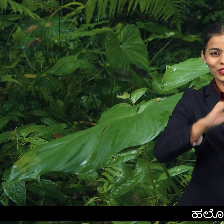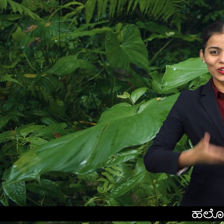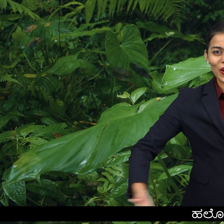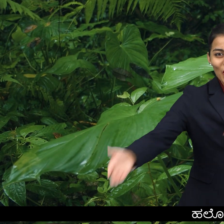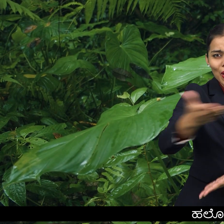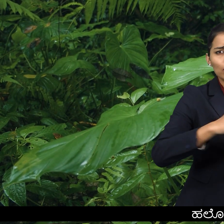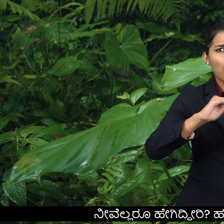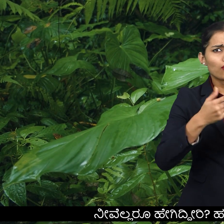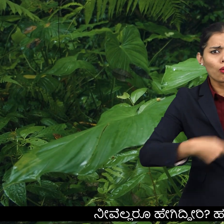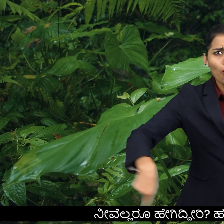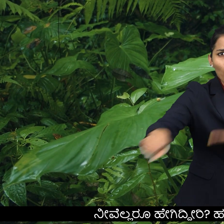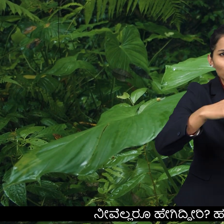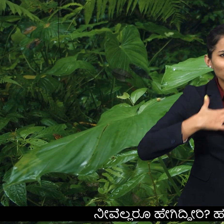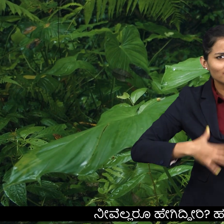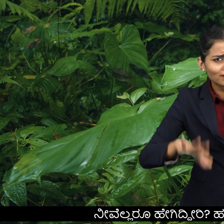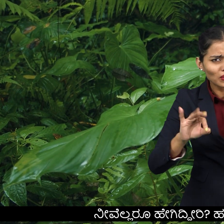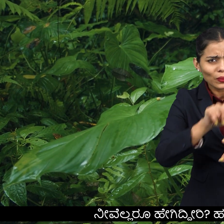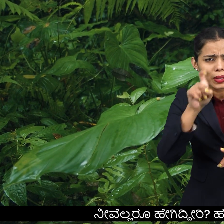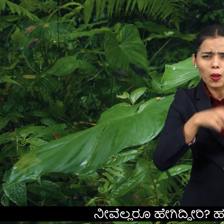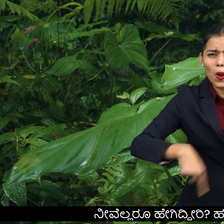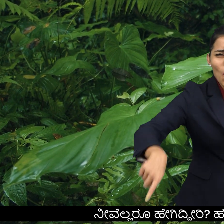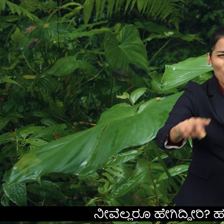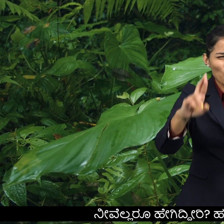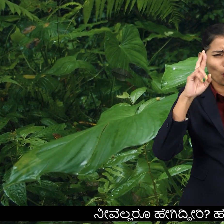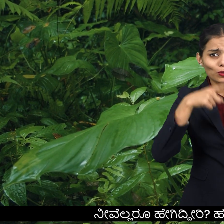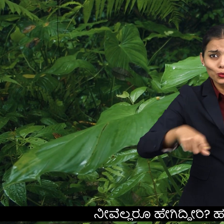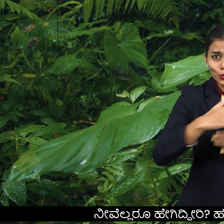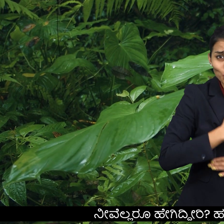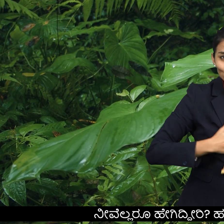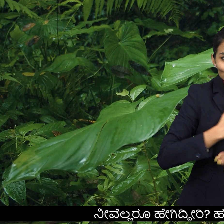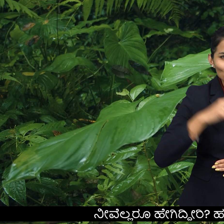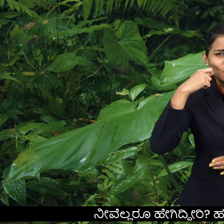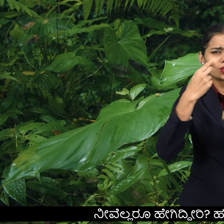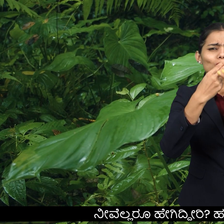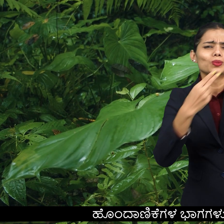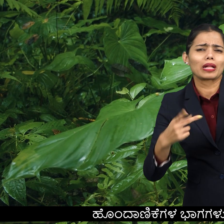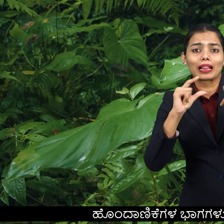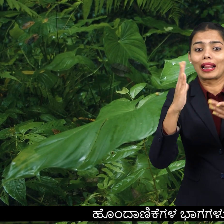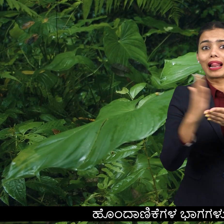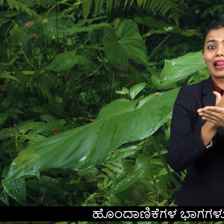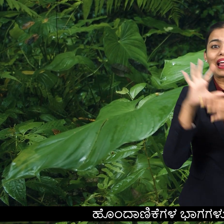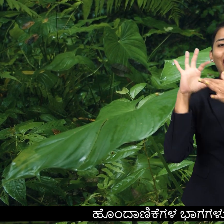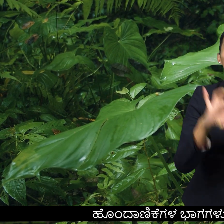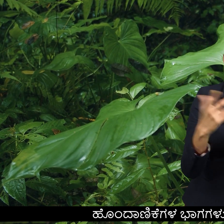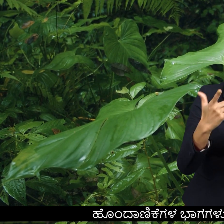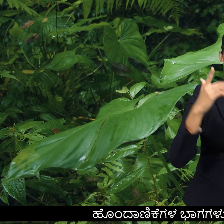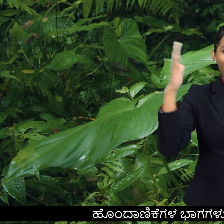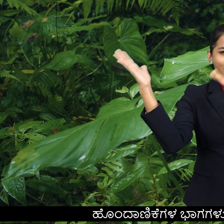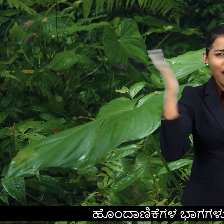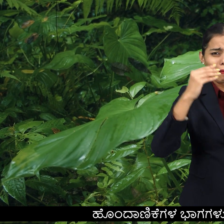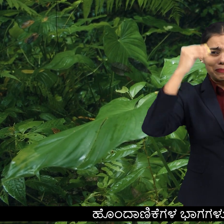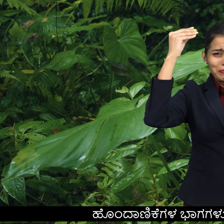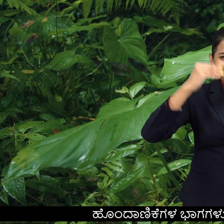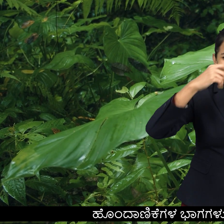ಹೆಲೋ ಮಕ್ಕಳೇ, ಎಲ್ರೂ ಹೇಗಿದ್ದೀರಾ? ಹವಾಮಾನ ಕುರಿತಂತೆ ಹವಾಮಾನ ಮತ್ತು ಹೊಂದಾಣಿಕೆಗಳ ಭಾಗಗಳು